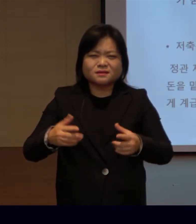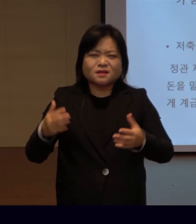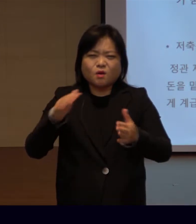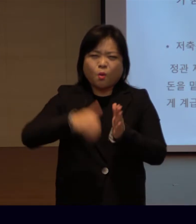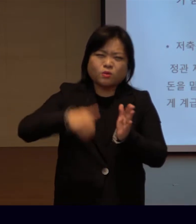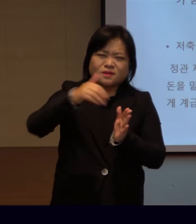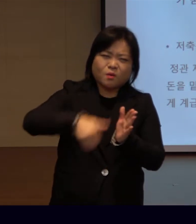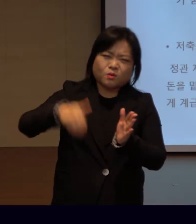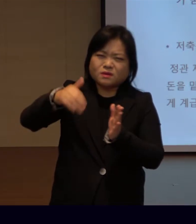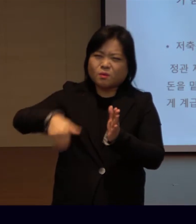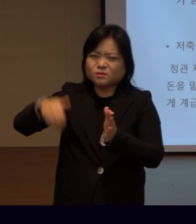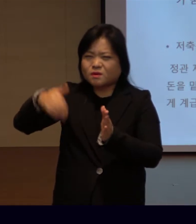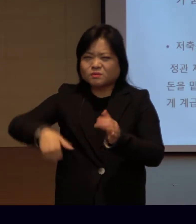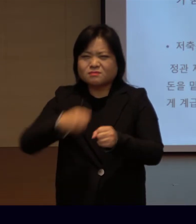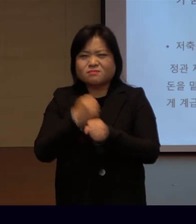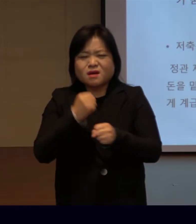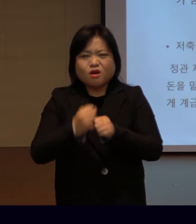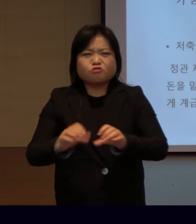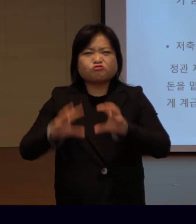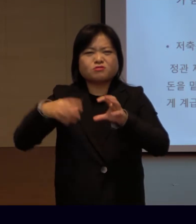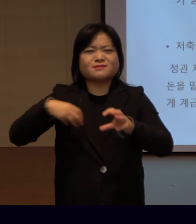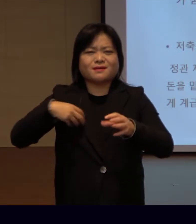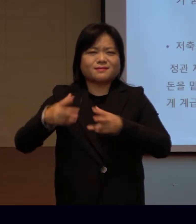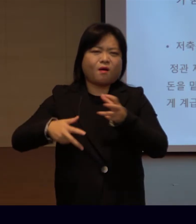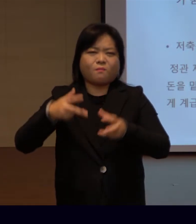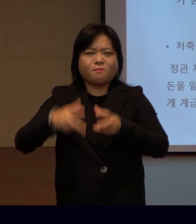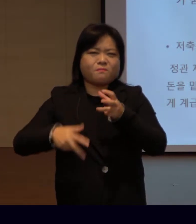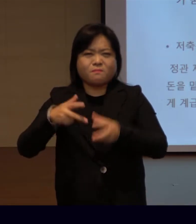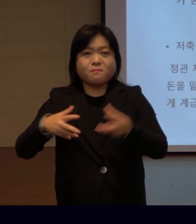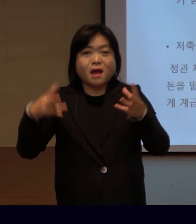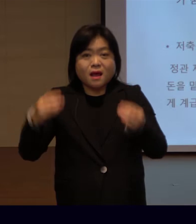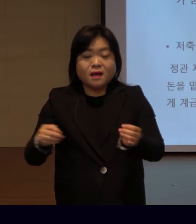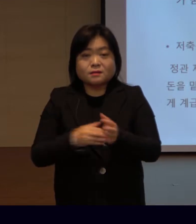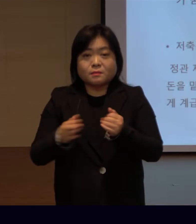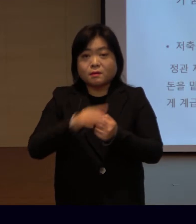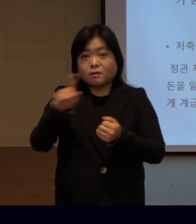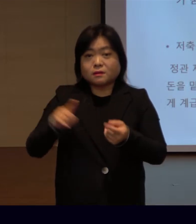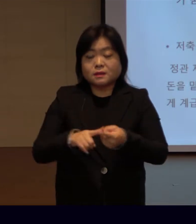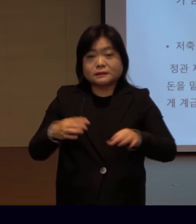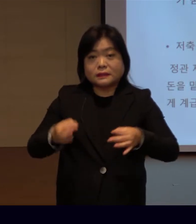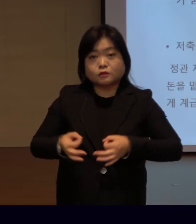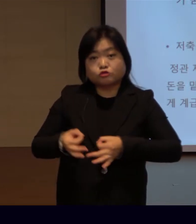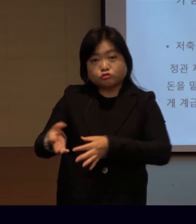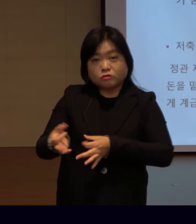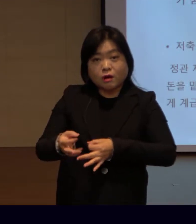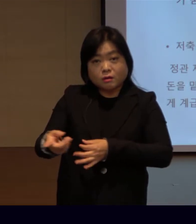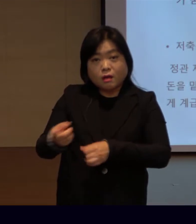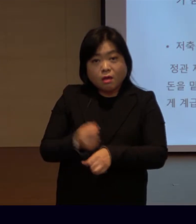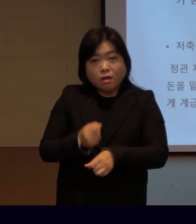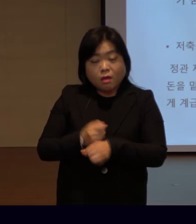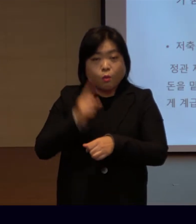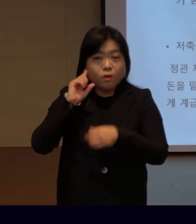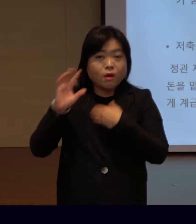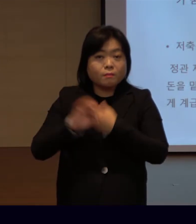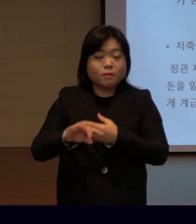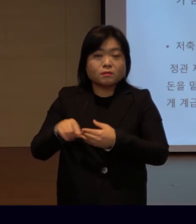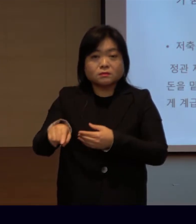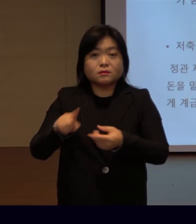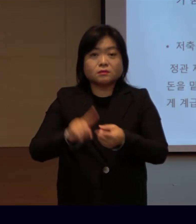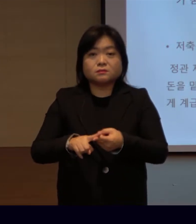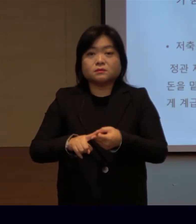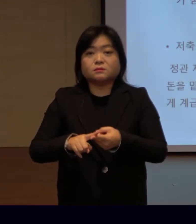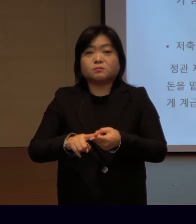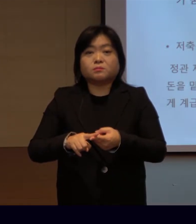공사가 일어나던 때예요. 국가 차원에서 그런 데 투자를 하죠. 은행들은. 왜냐하면 그거는 뜯길 염려가